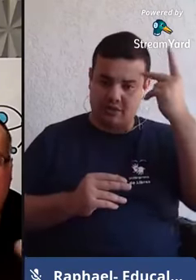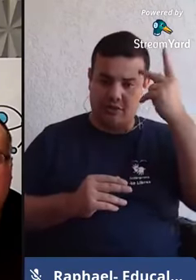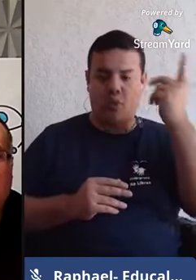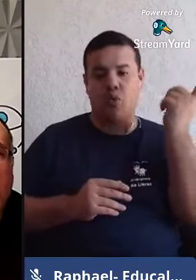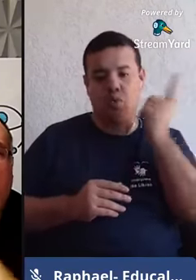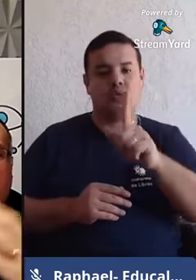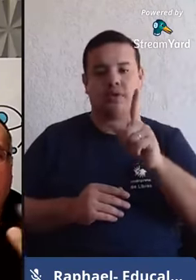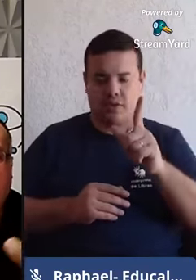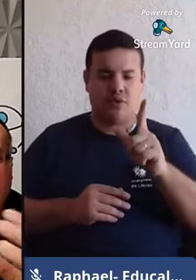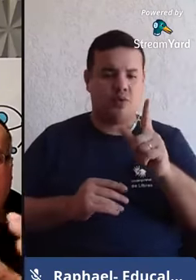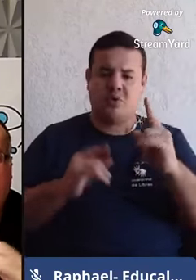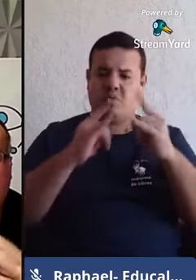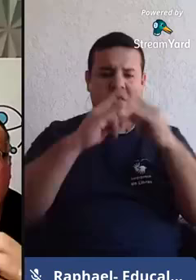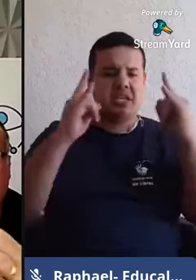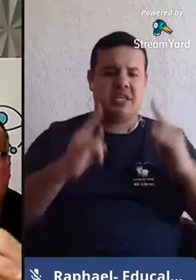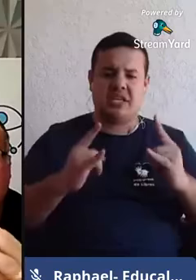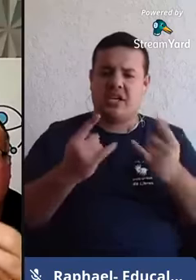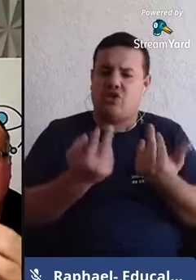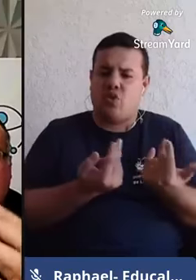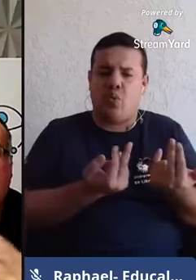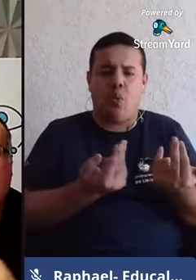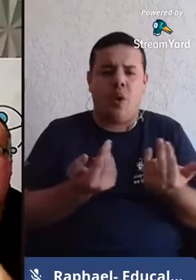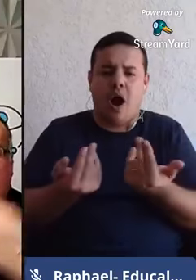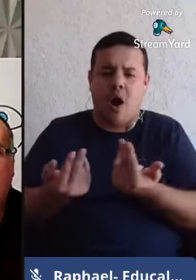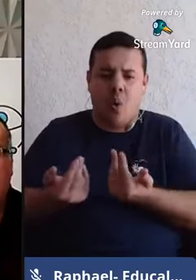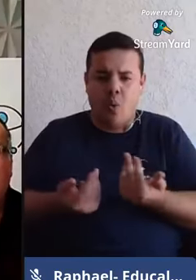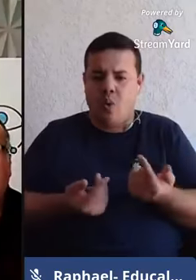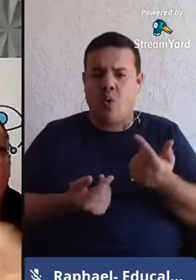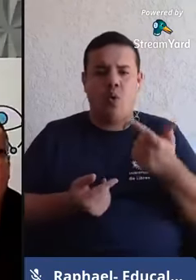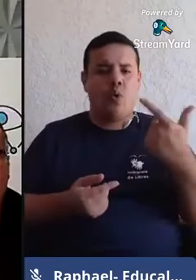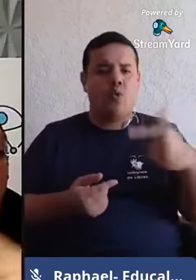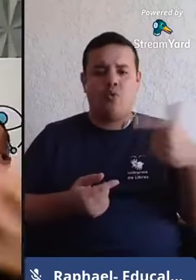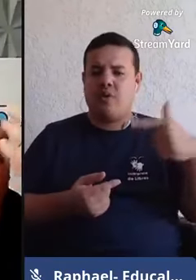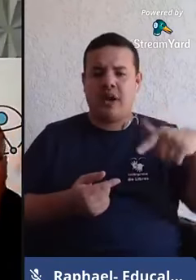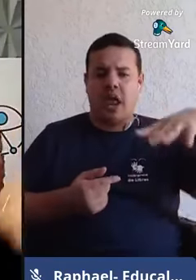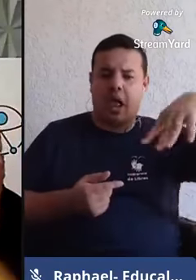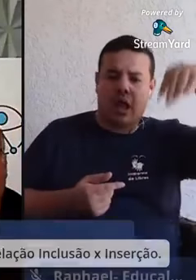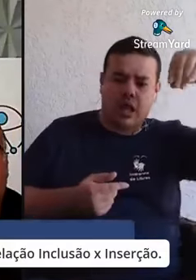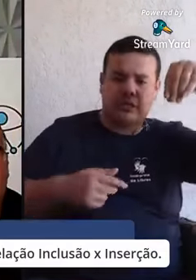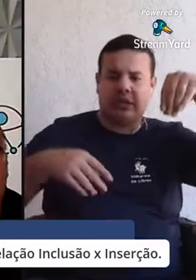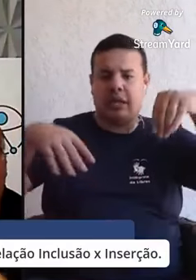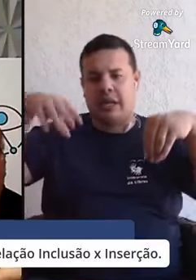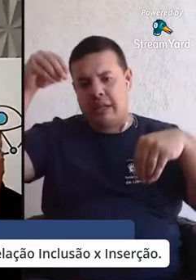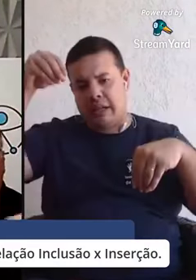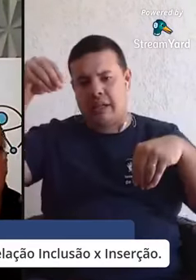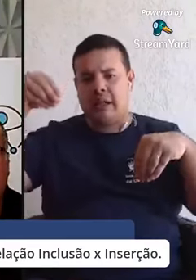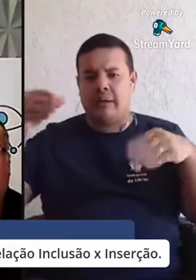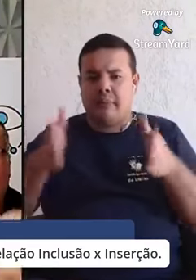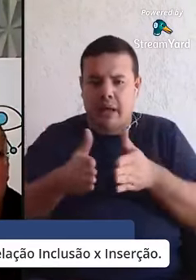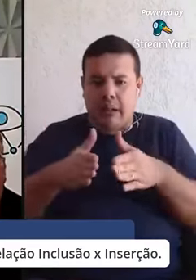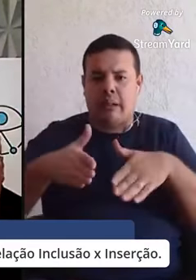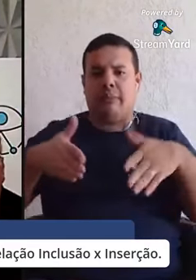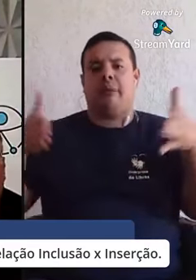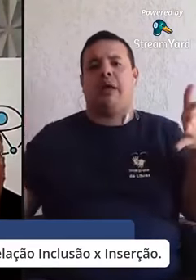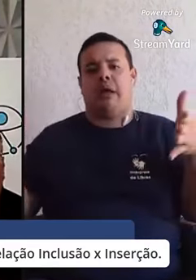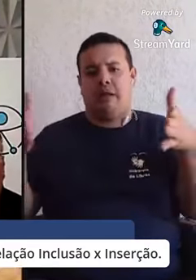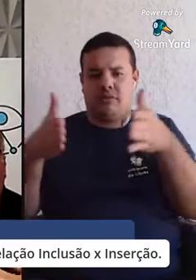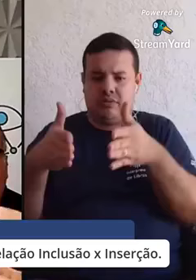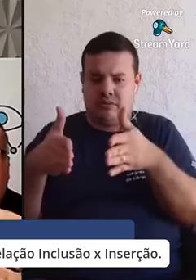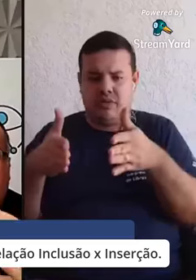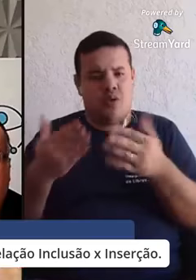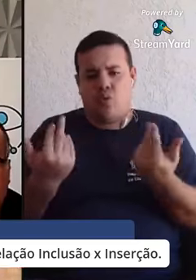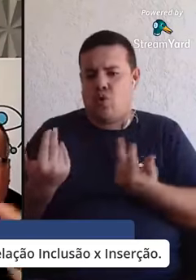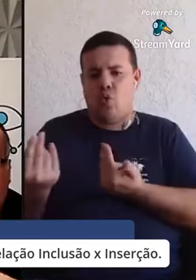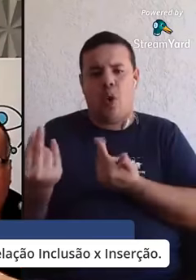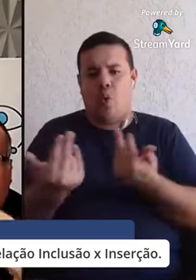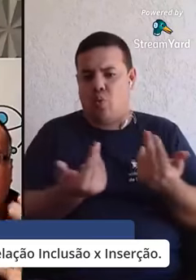os estandes são iguais, não existe aqueles grandes castelos como tinha, né, antigamente na Reatec, um estande era maior que o outro, tal. A